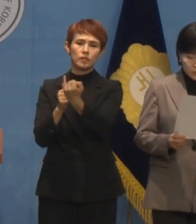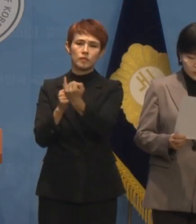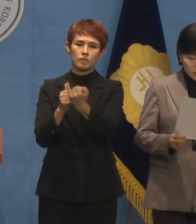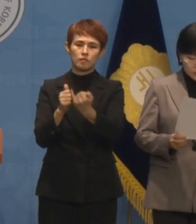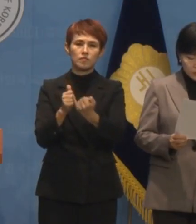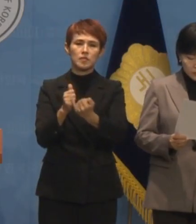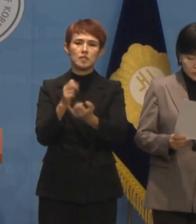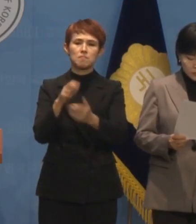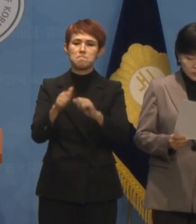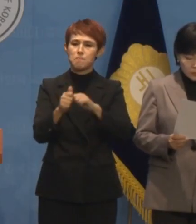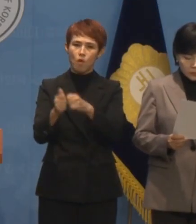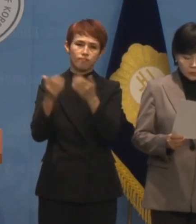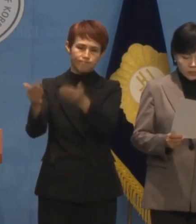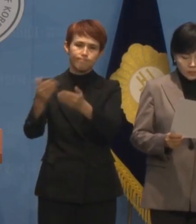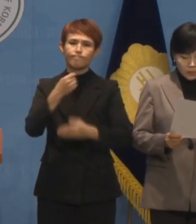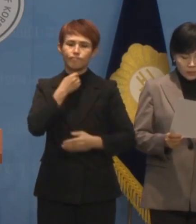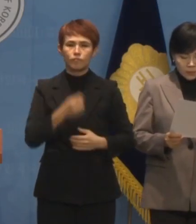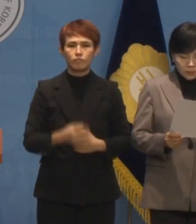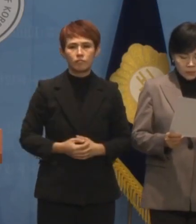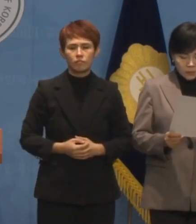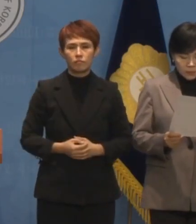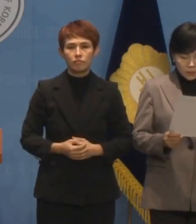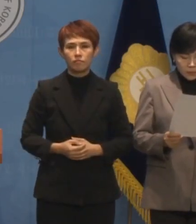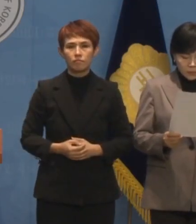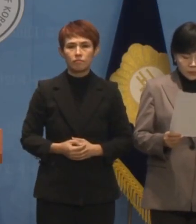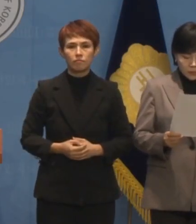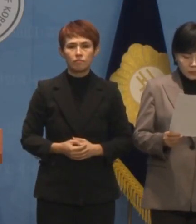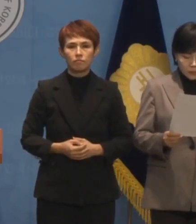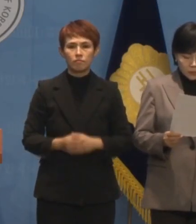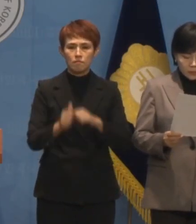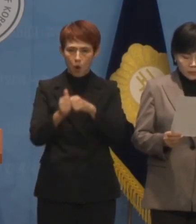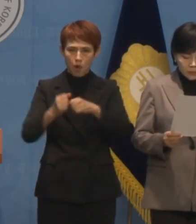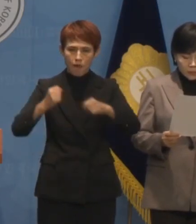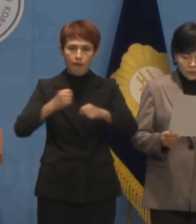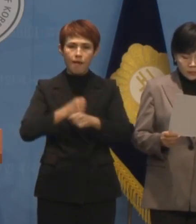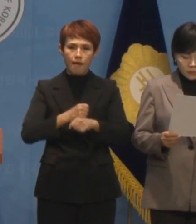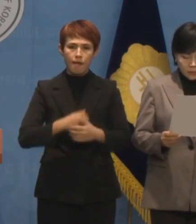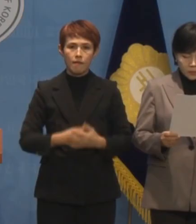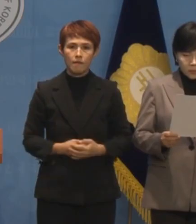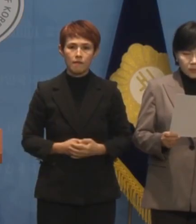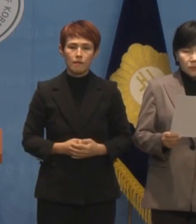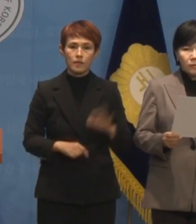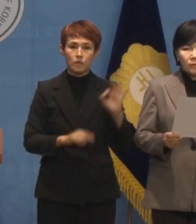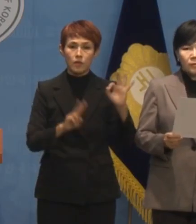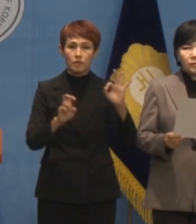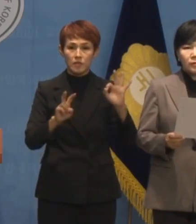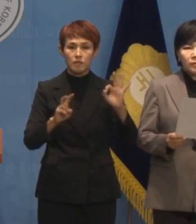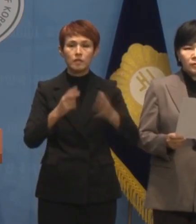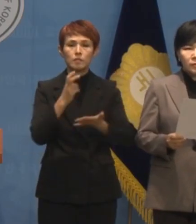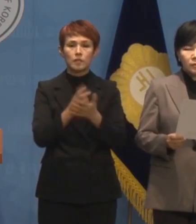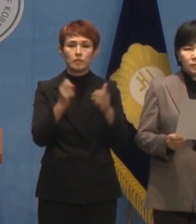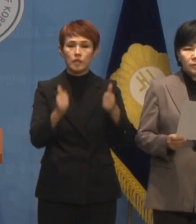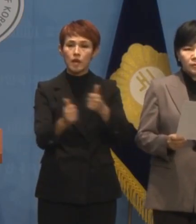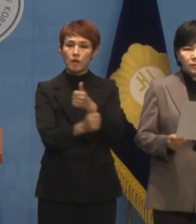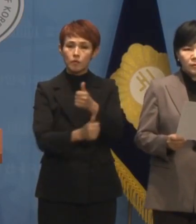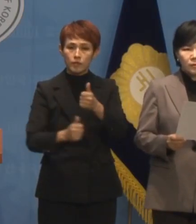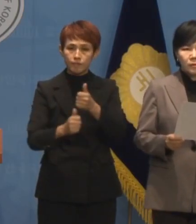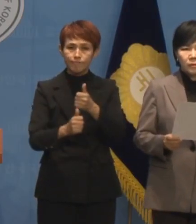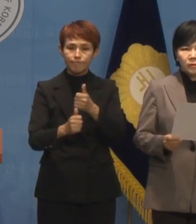책임을 엄중히 묻겠습니다. 2024년 10월 22일 국회